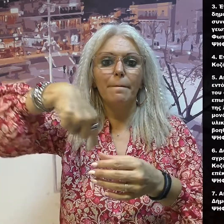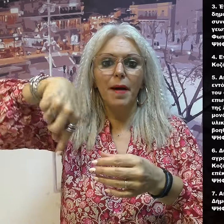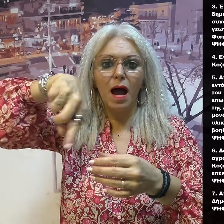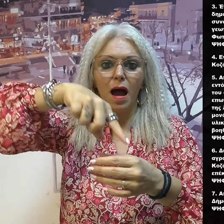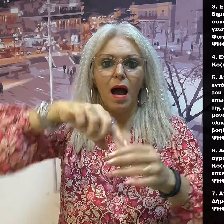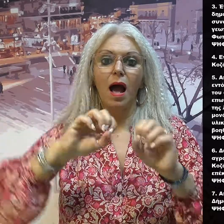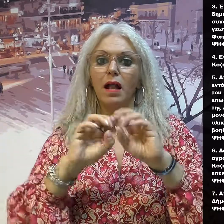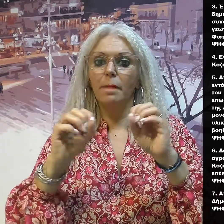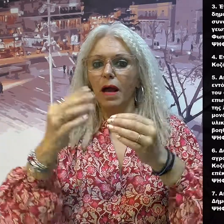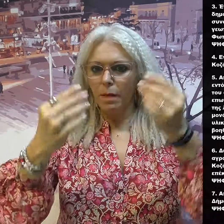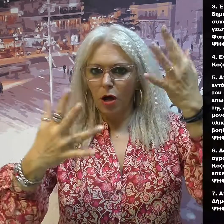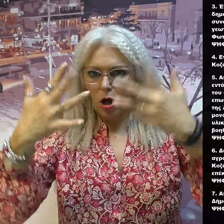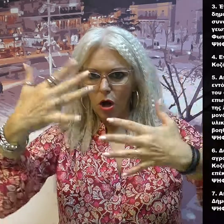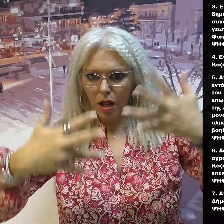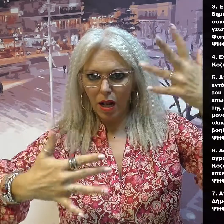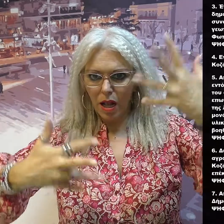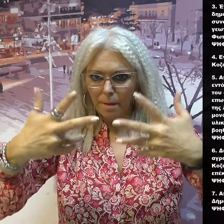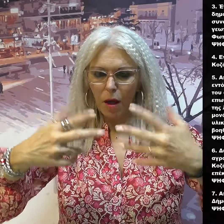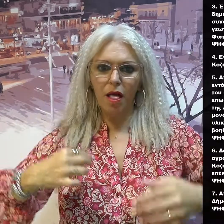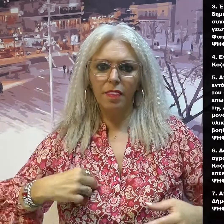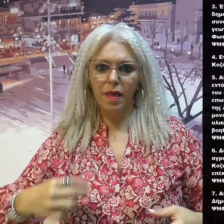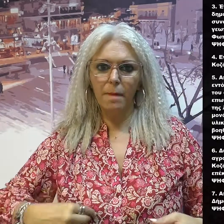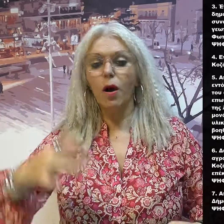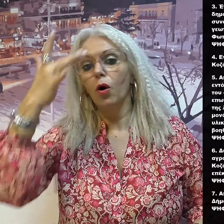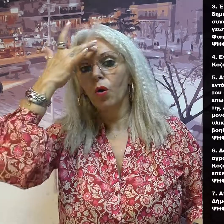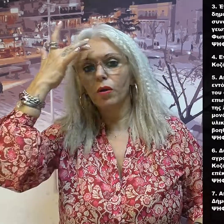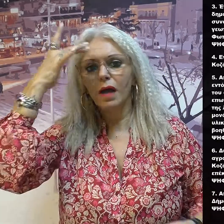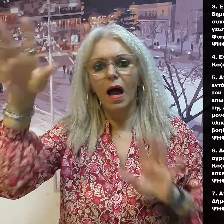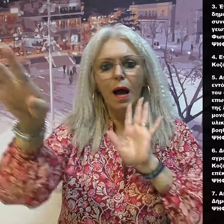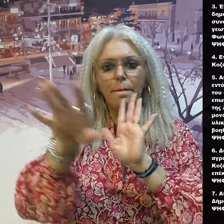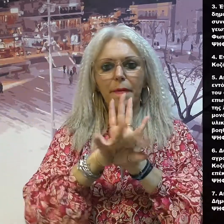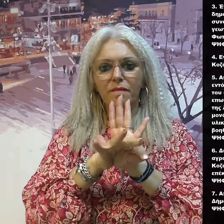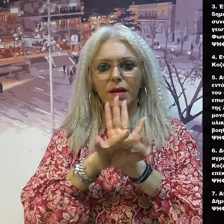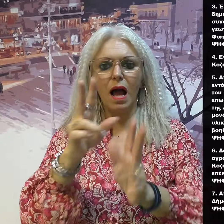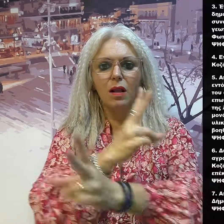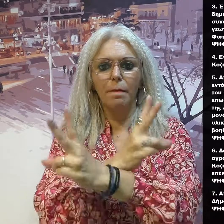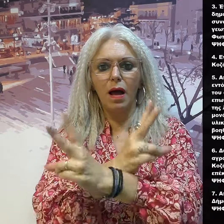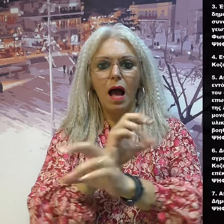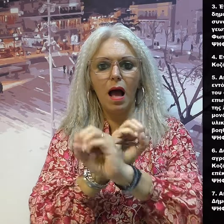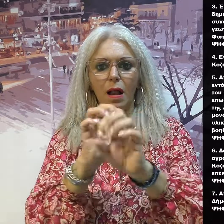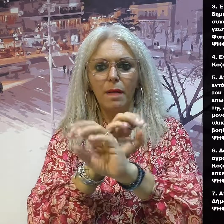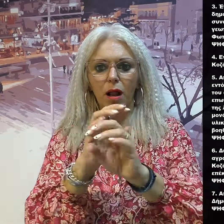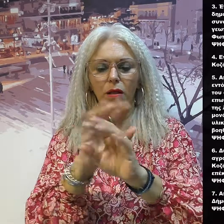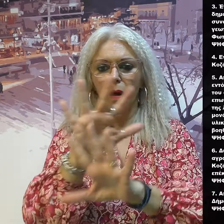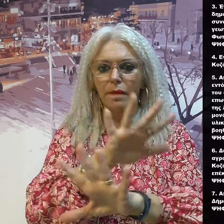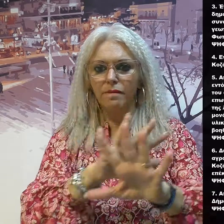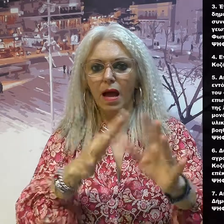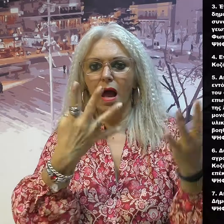584,94,63 τετραγωνικών μέτρων, οι οποίες εμπίπτουν στο γεωτεμάχιο 1 Δέλτα, κοινότητα Λιβερών, για εγκατάσταση φωτοβολταϊκού πάρκου. Ψηφίστηκε